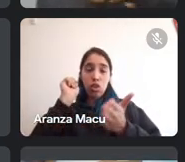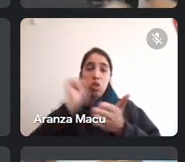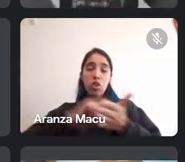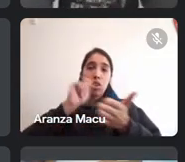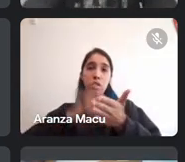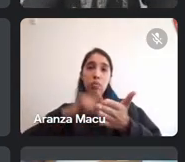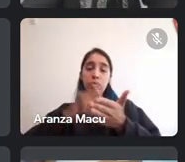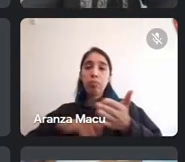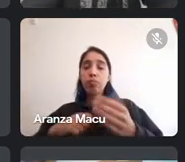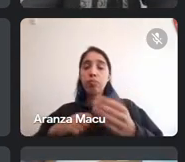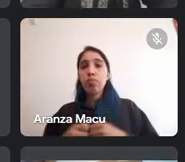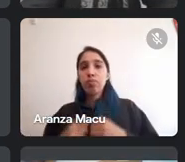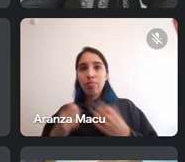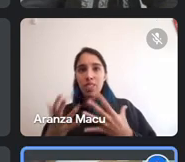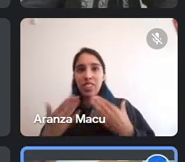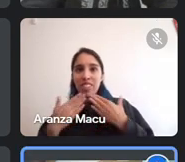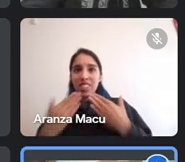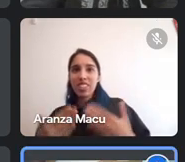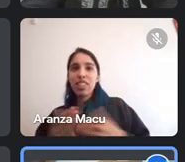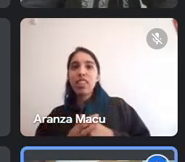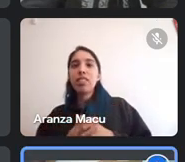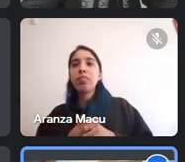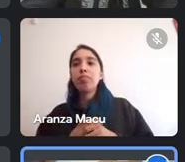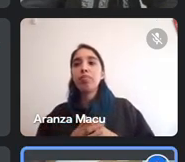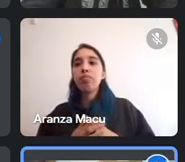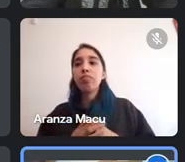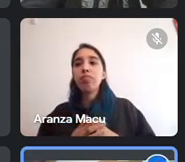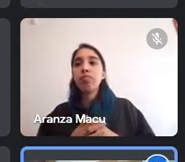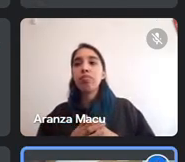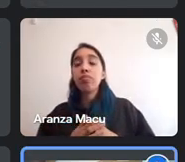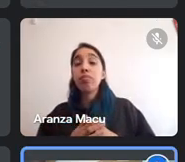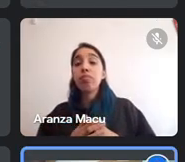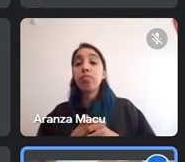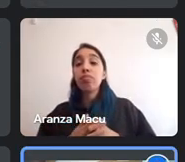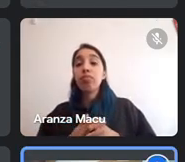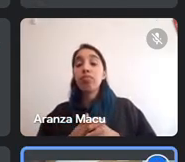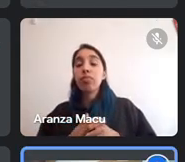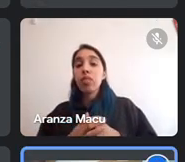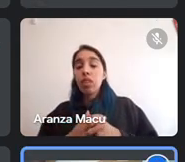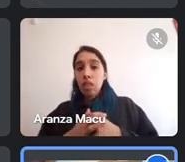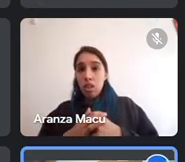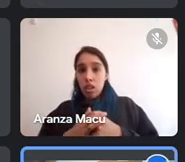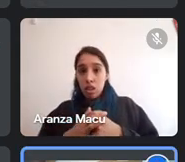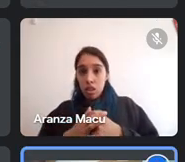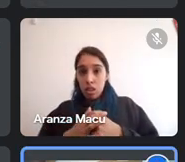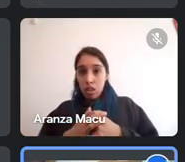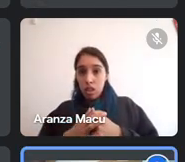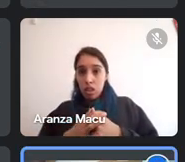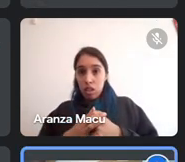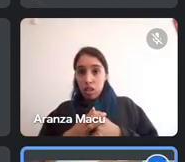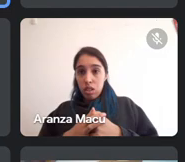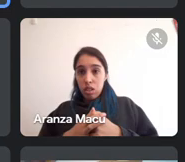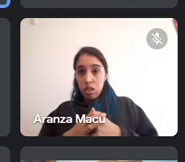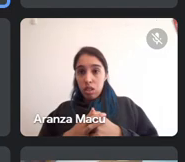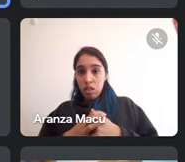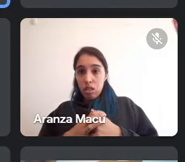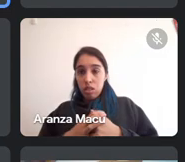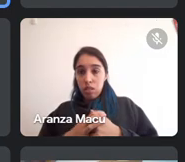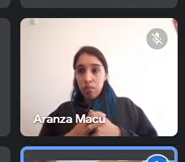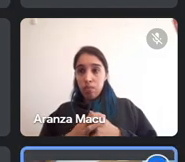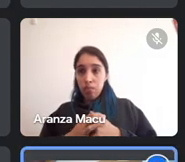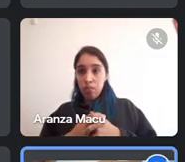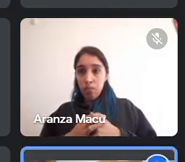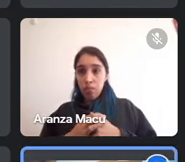Bueno, profe, gracias. De nada. Entonces, Ahí me dejo.